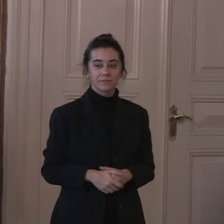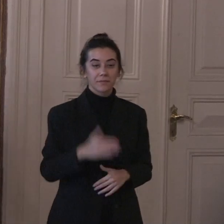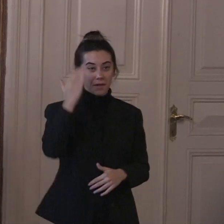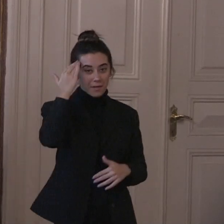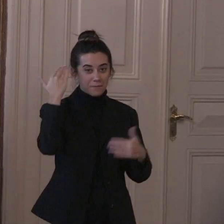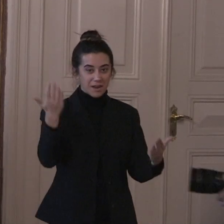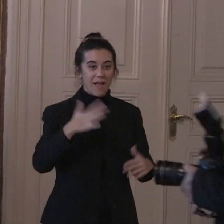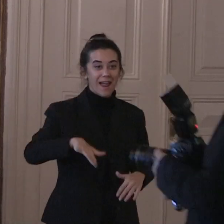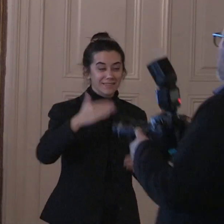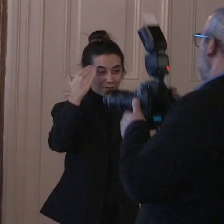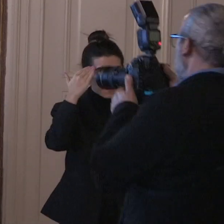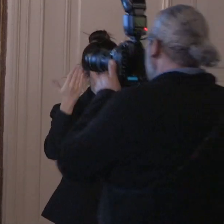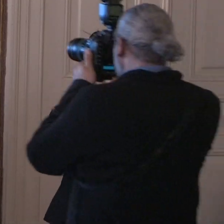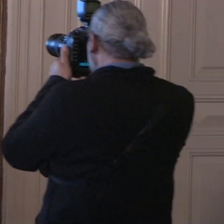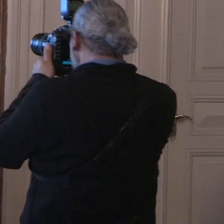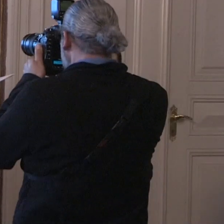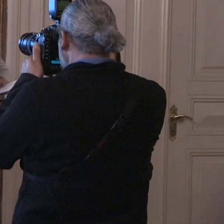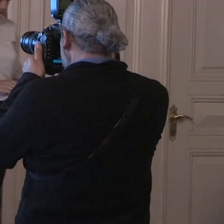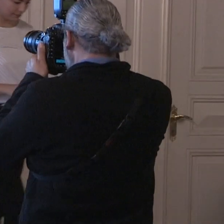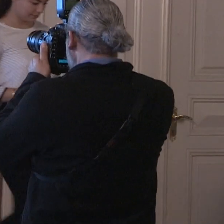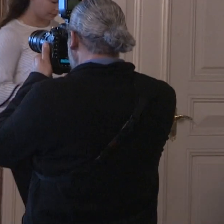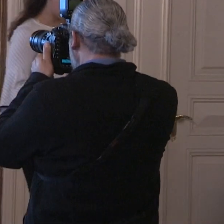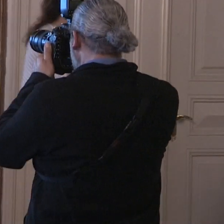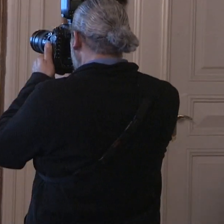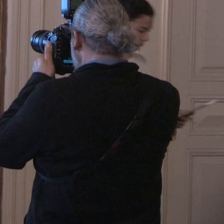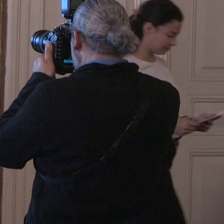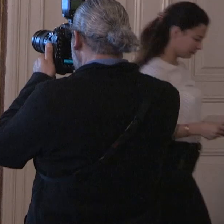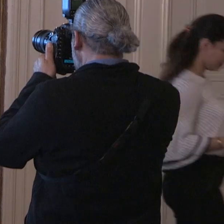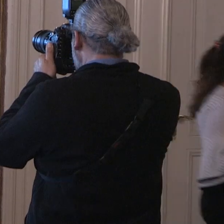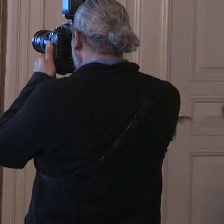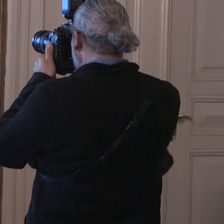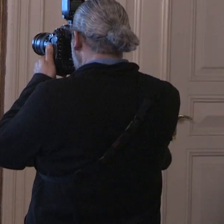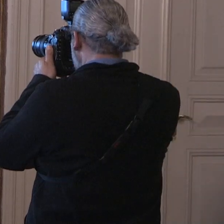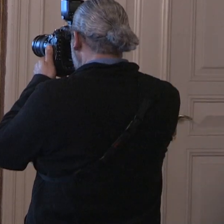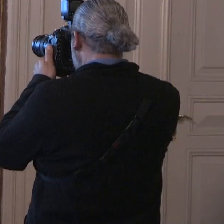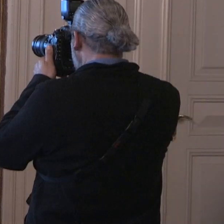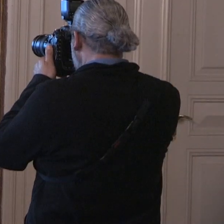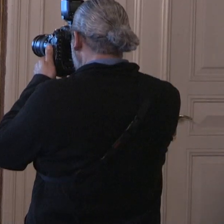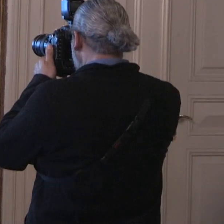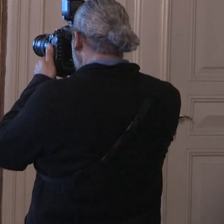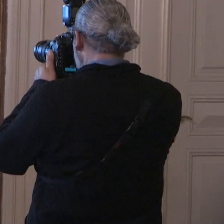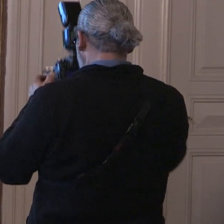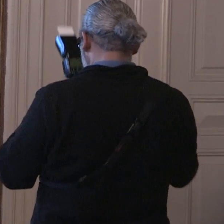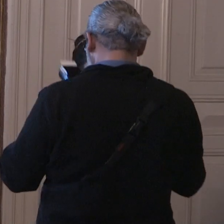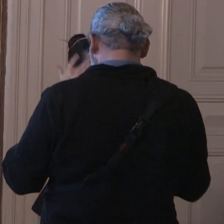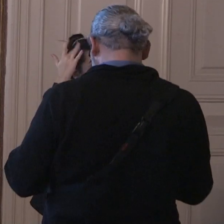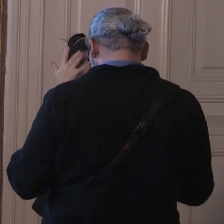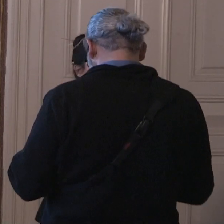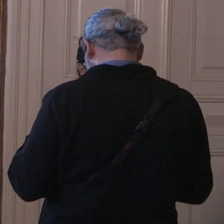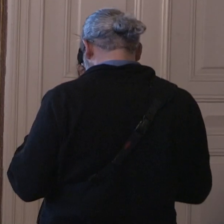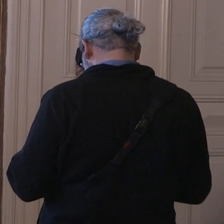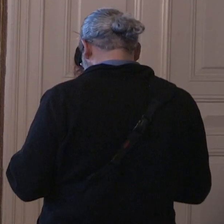Merhaba herkese. Ben Sıbran Pelsi kurumuna sahip bir öğrenciyim